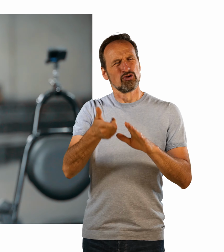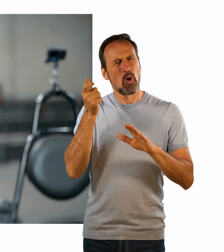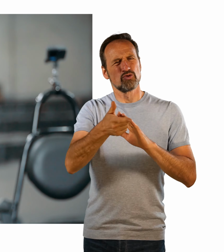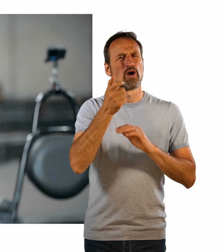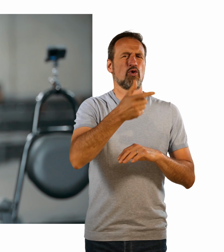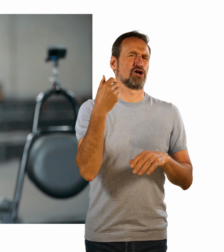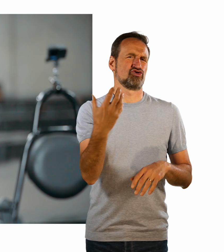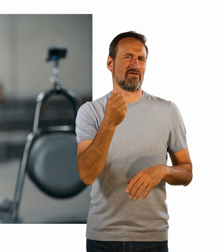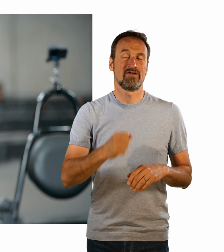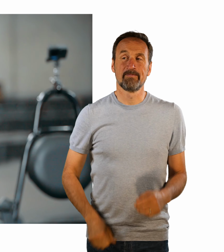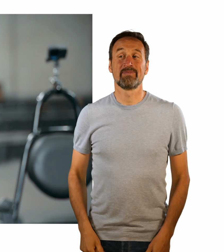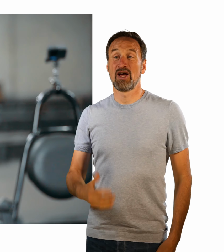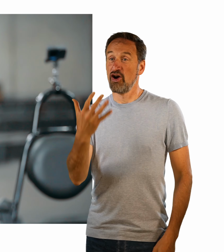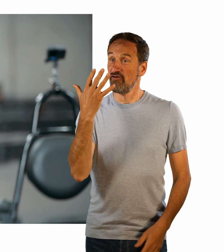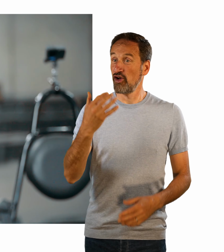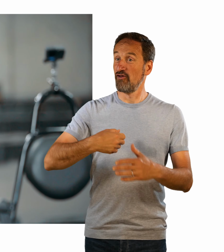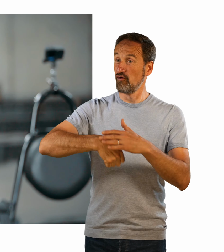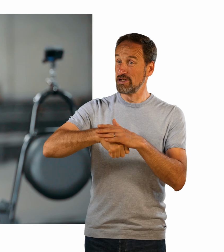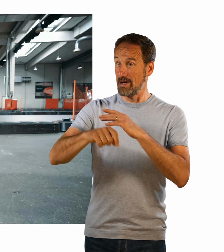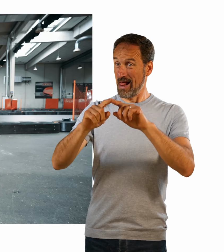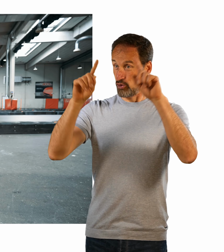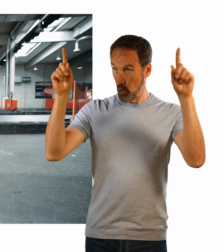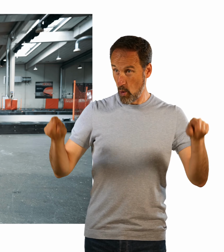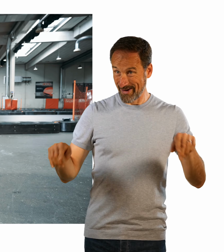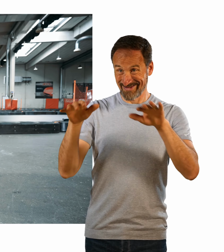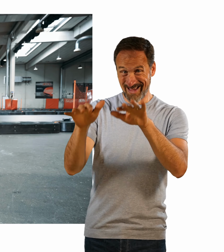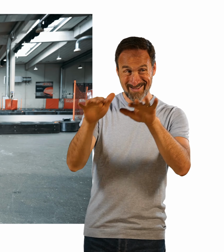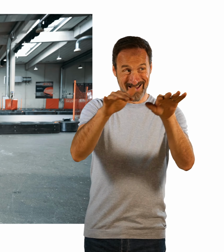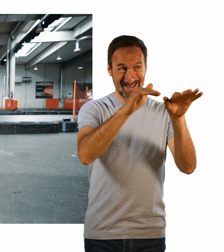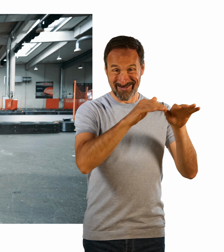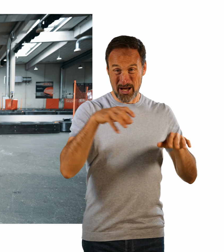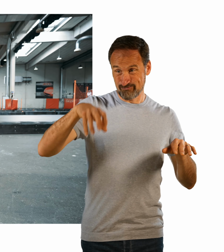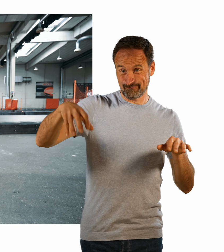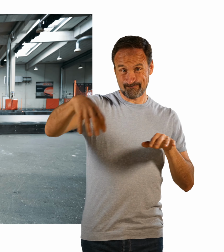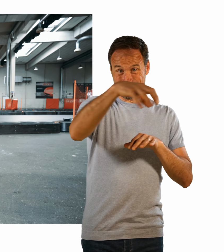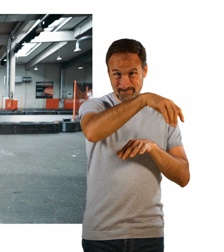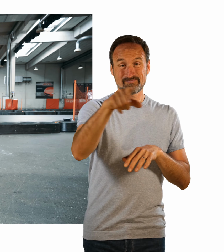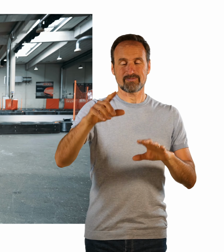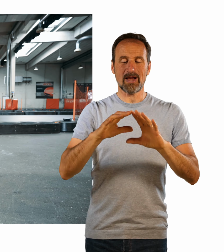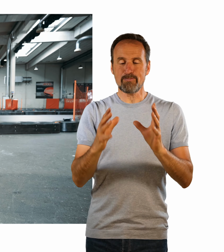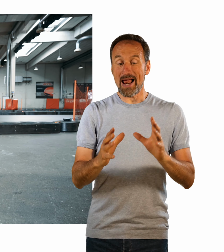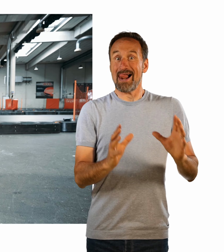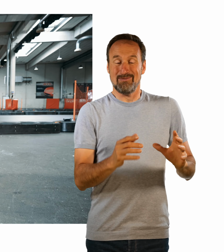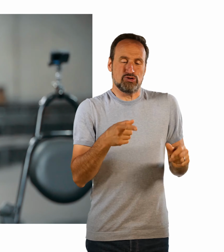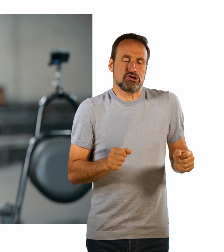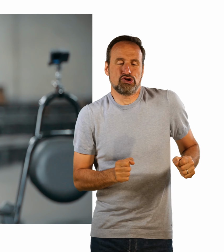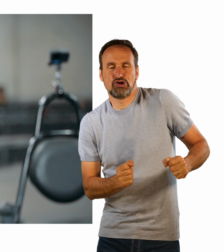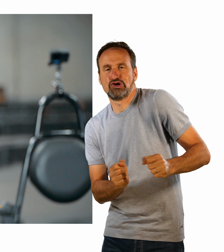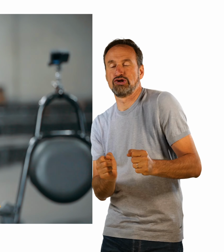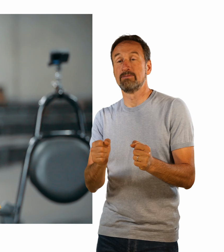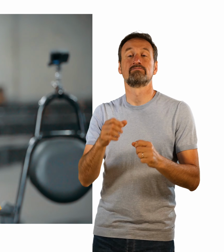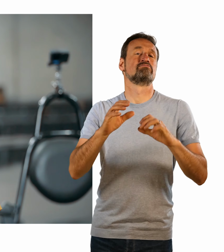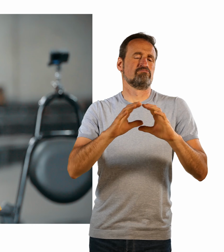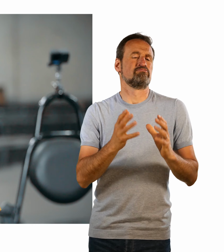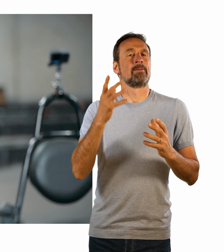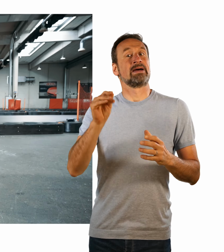mit den Bällen, die dafür extra ausliegen, treffen sollst. Dabei musst du die Bälle mit deinem Kart lenken, schieben, schießen. Wir als